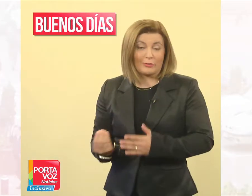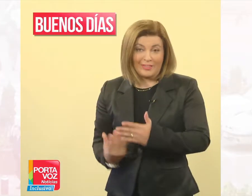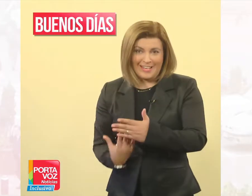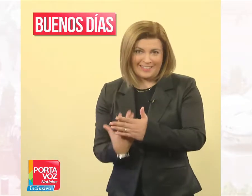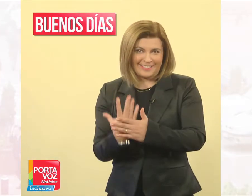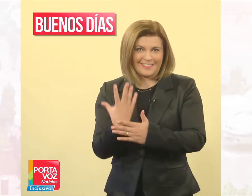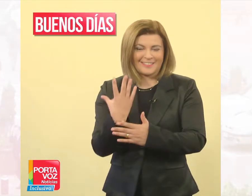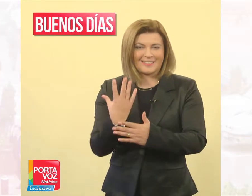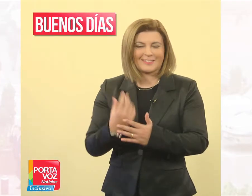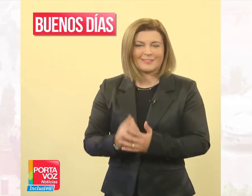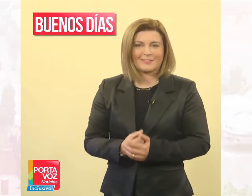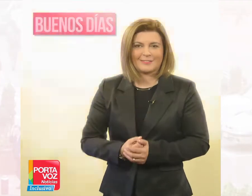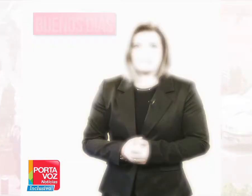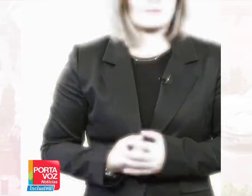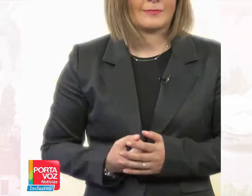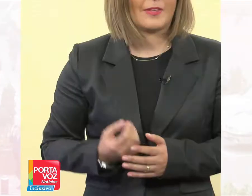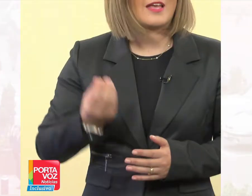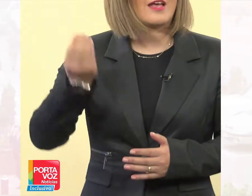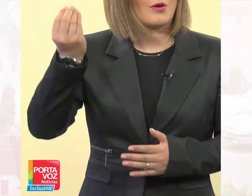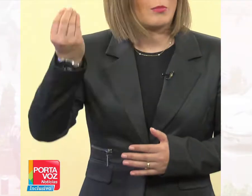buenos días